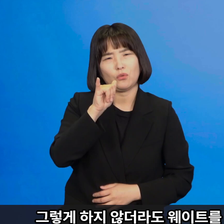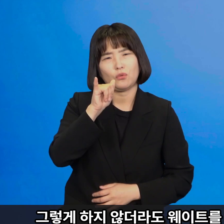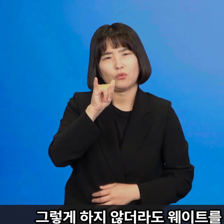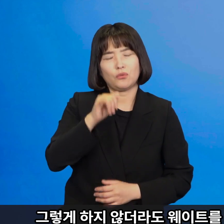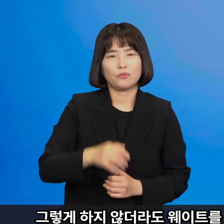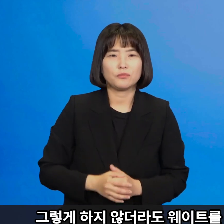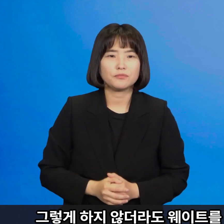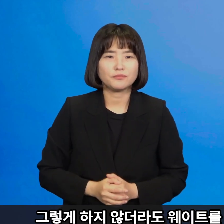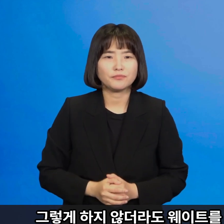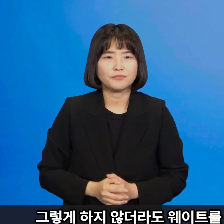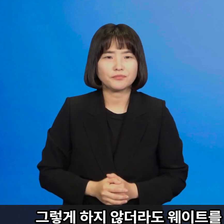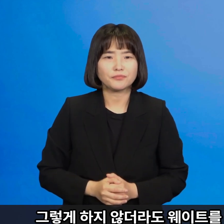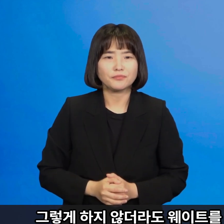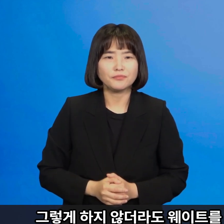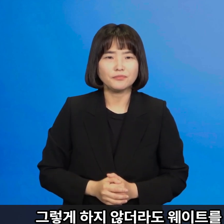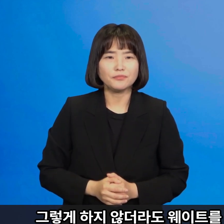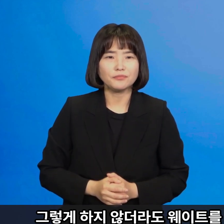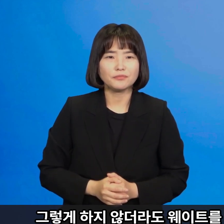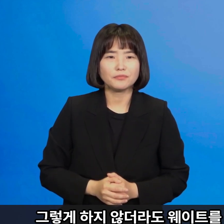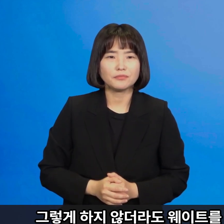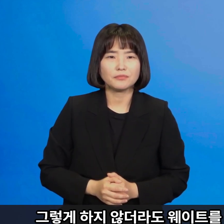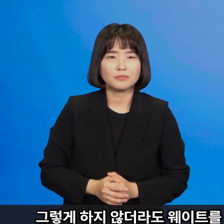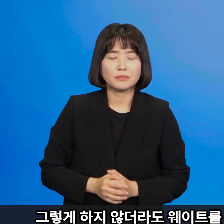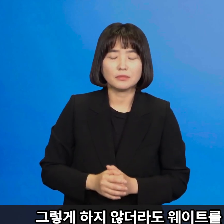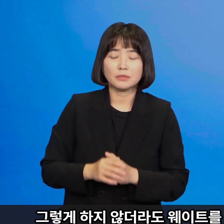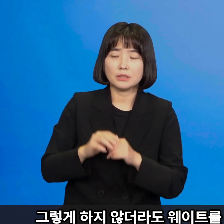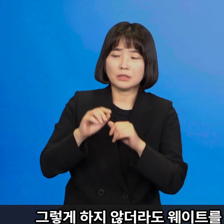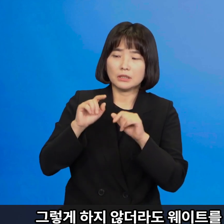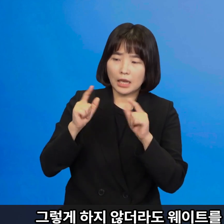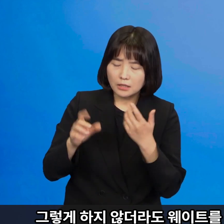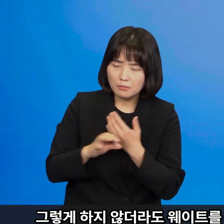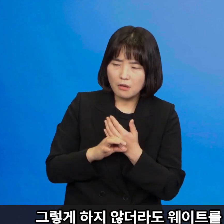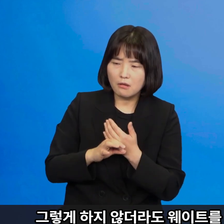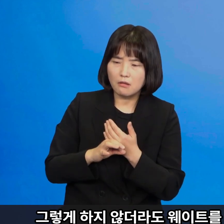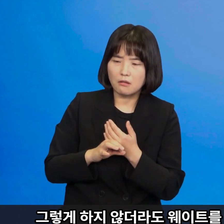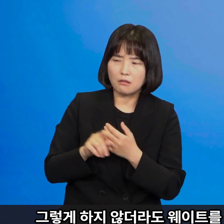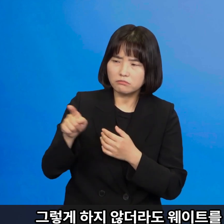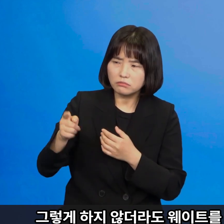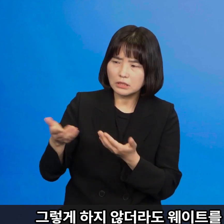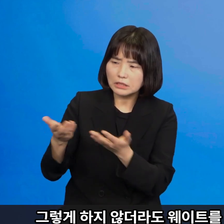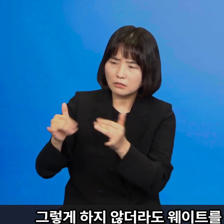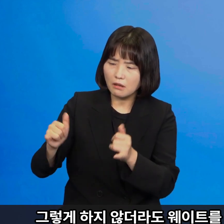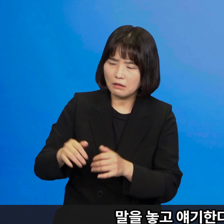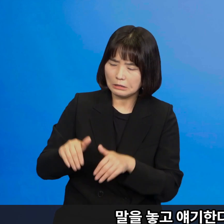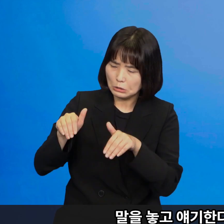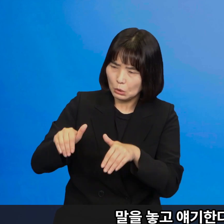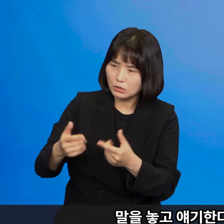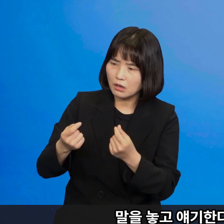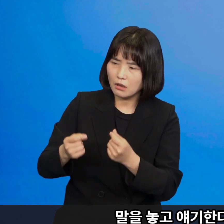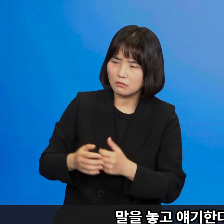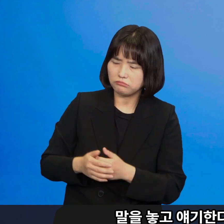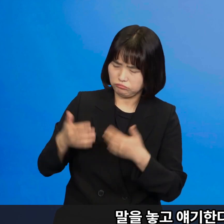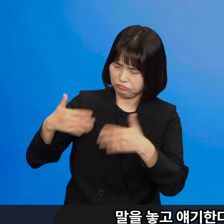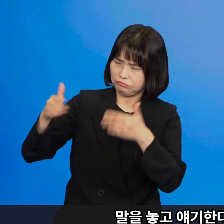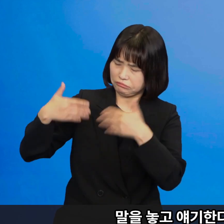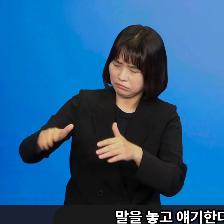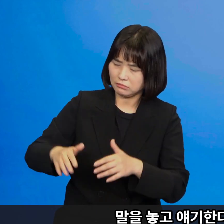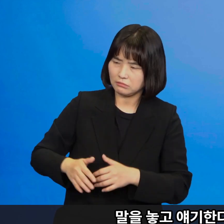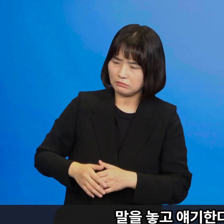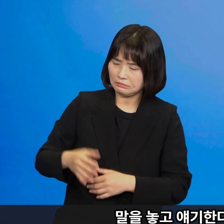있죠. 그렇게 하지 않더라도 웨이터를 마치 종 부리듯이 하대를 한다거나 말을 놓고